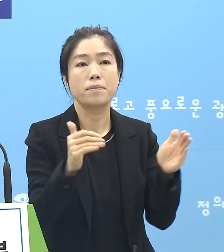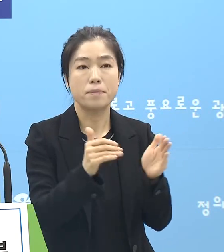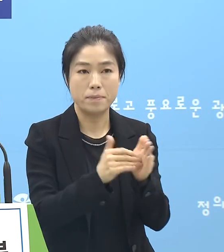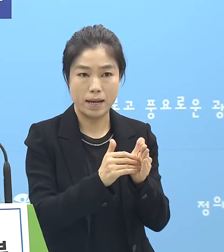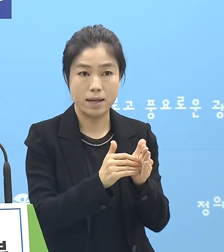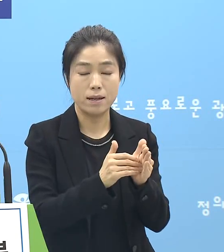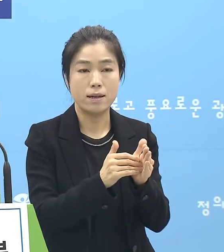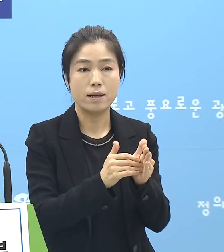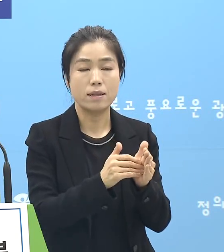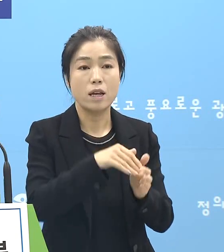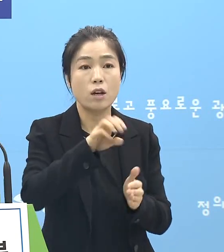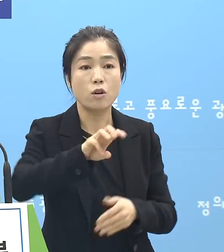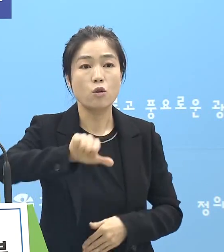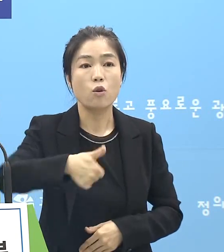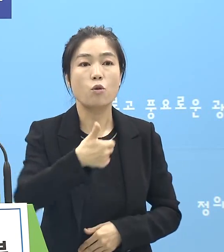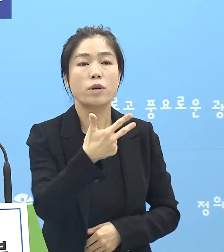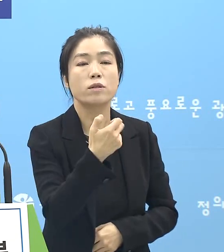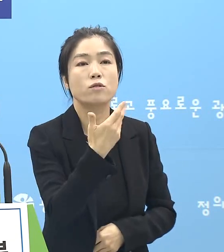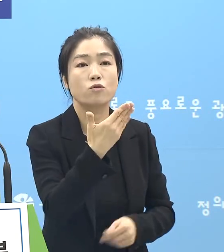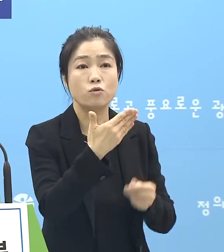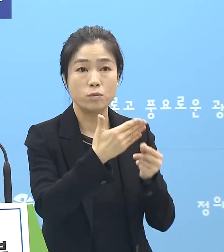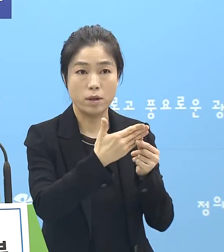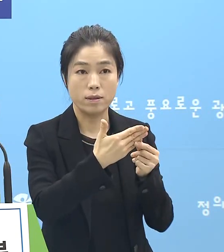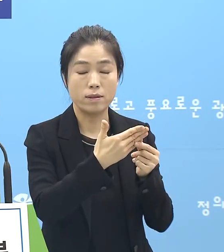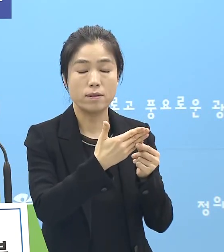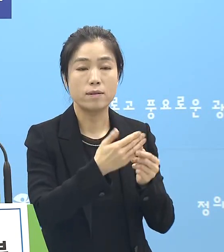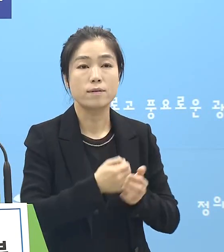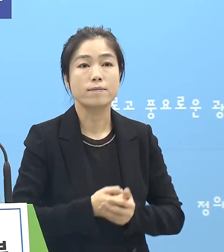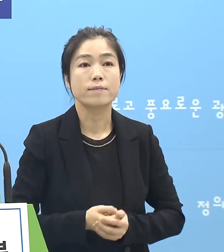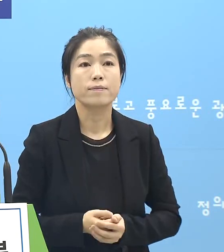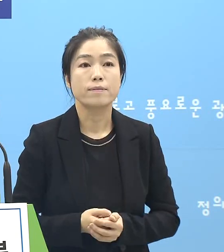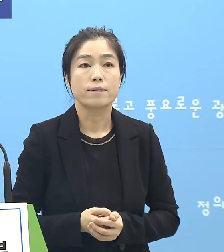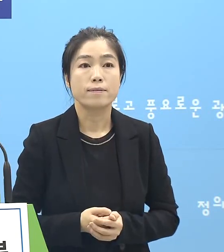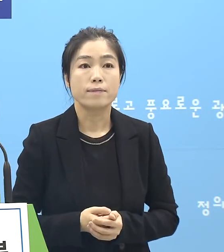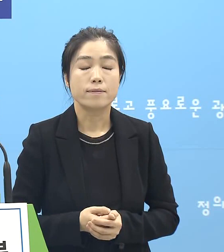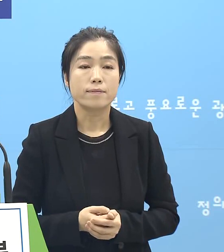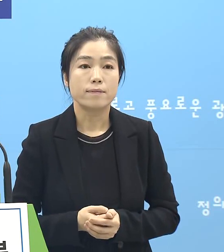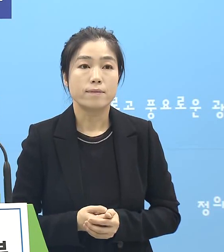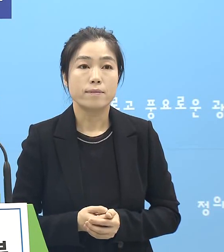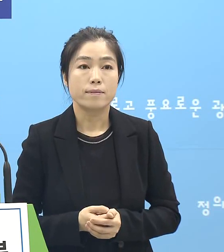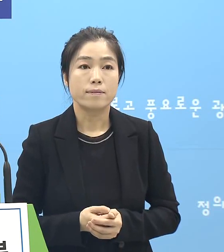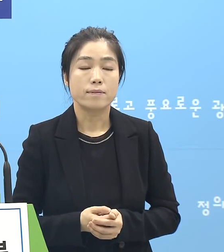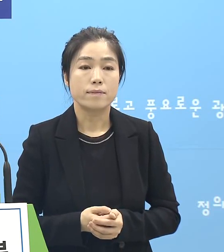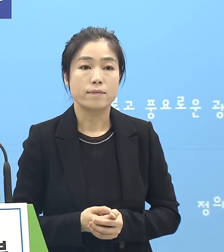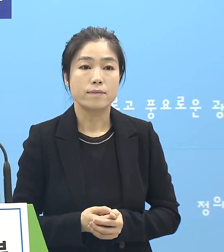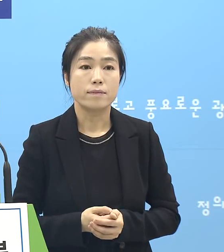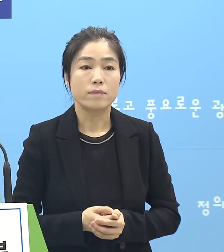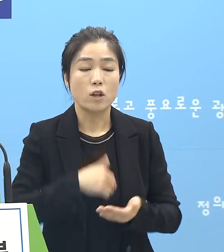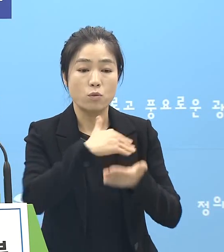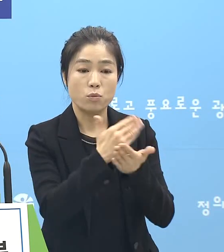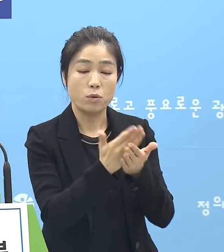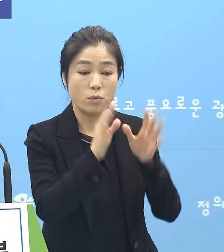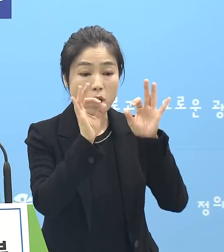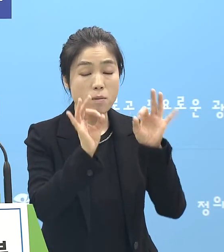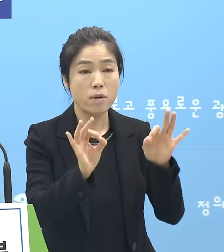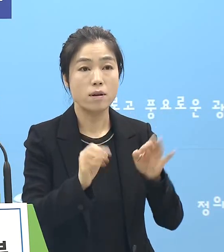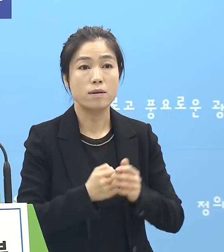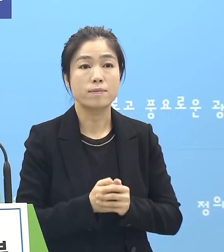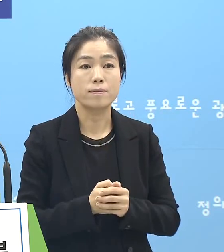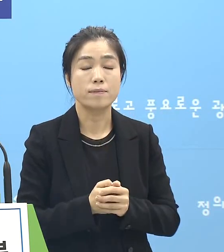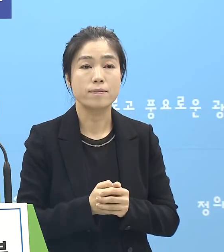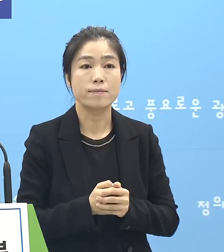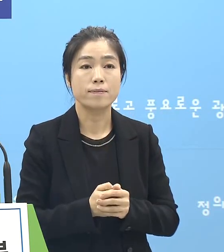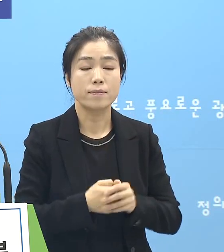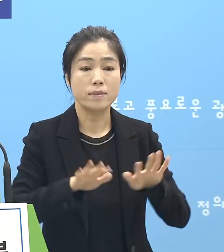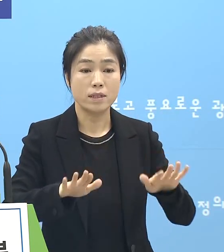확진이 되어 광주 579번이 확진되었습니다. 주요 우리 유형별로 보면은